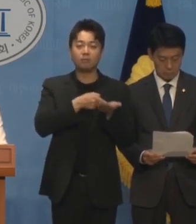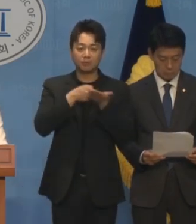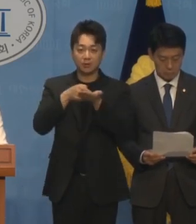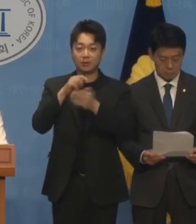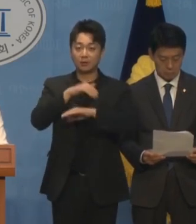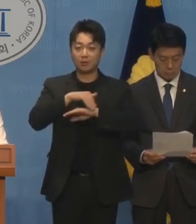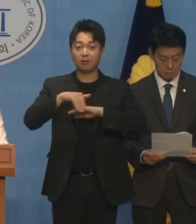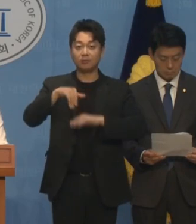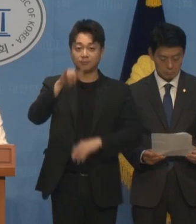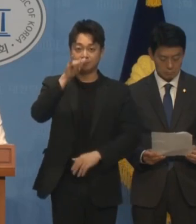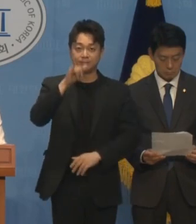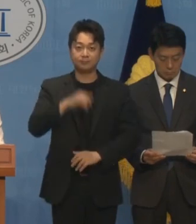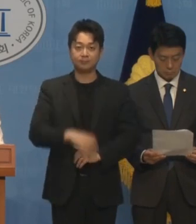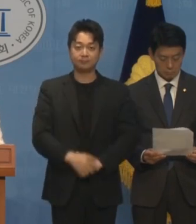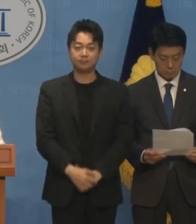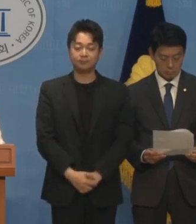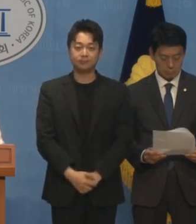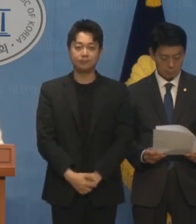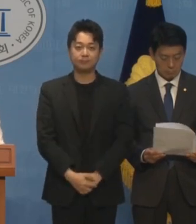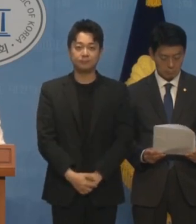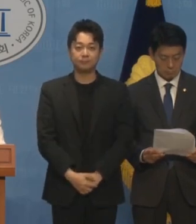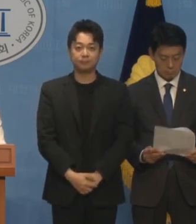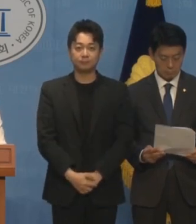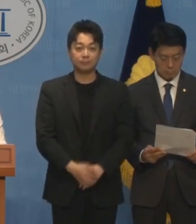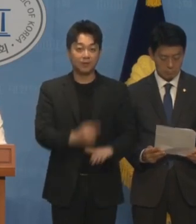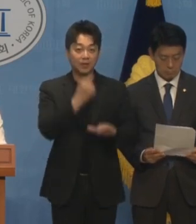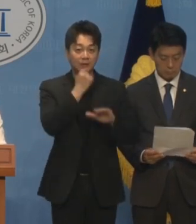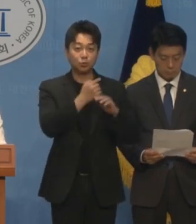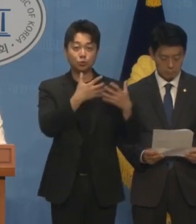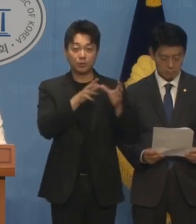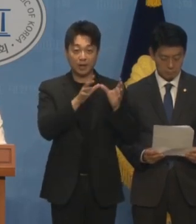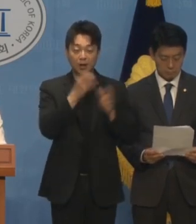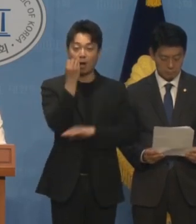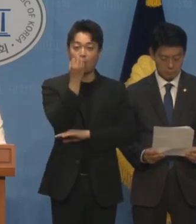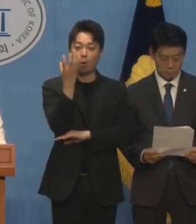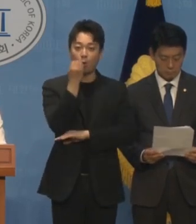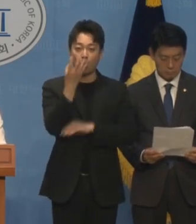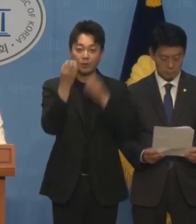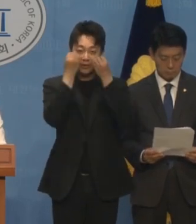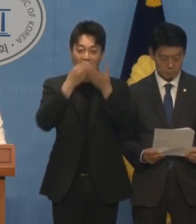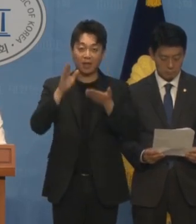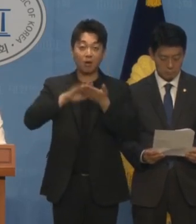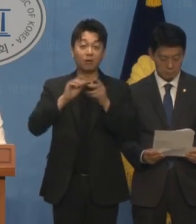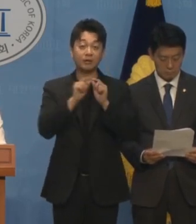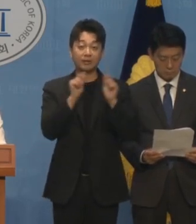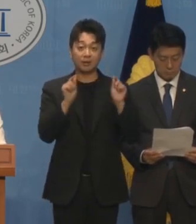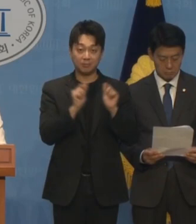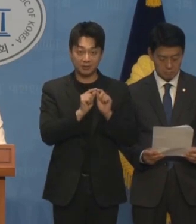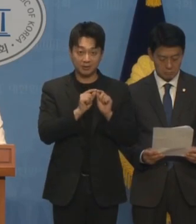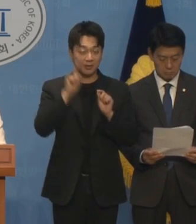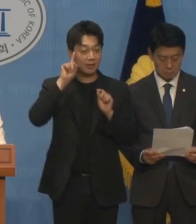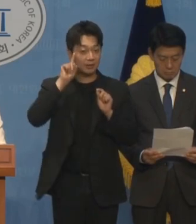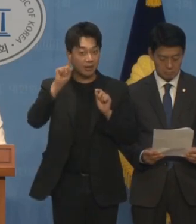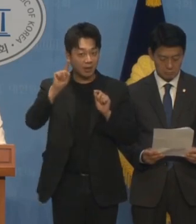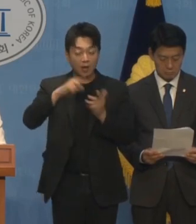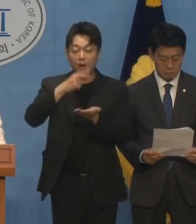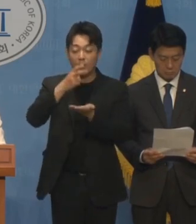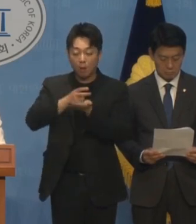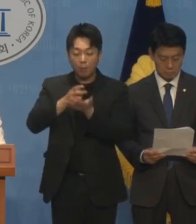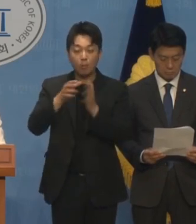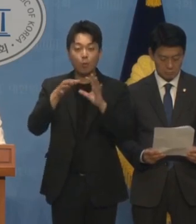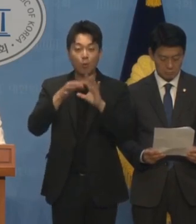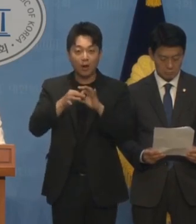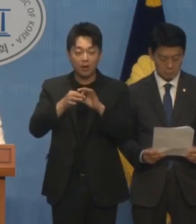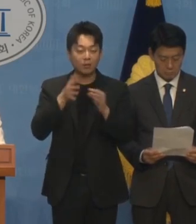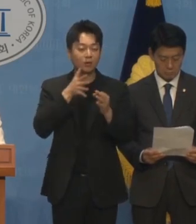조항을 변경하기로 했습니다. 더불어민주당 언론개혁 TF는 내일 입법 공청회를 개최하여